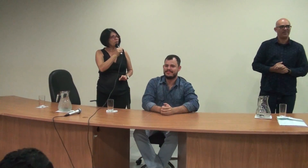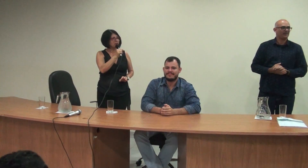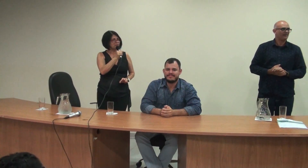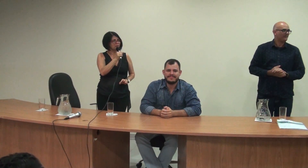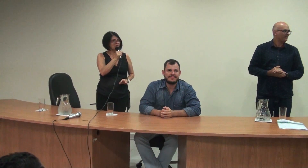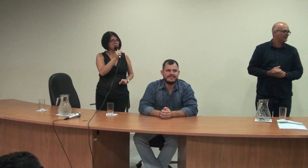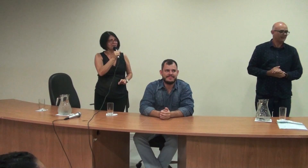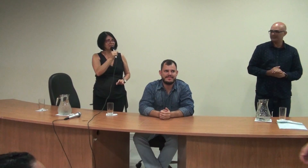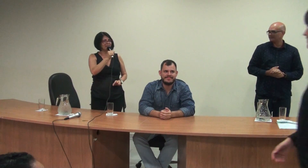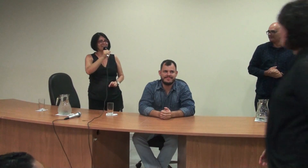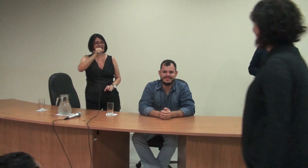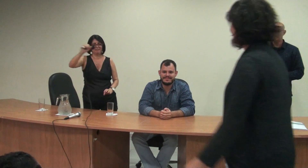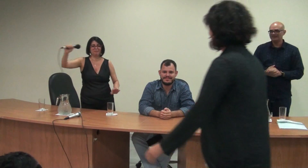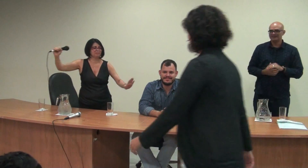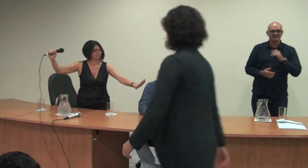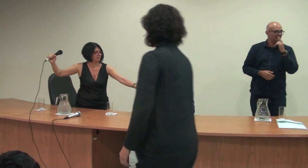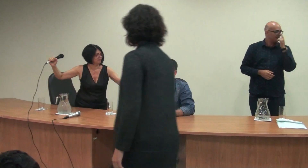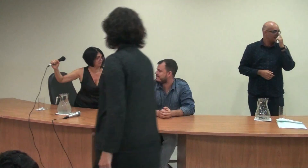Como que é seu nome?